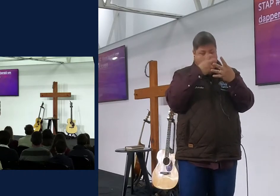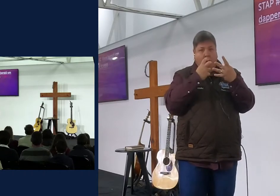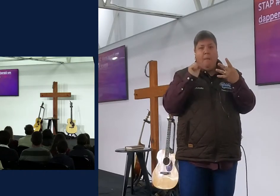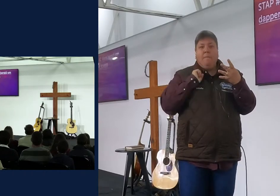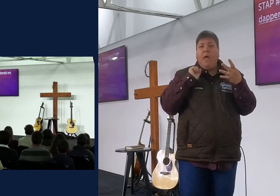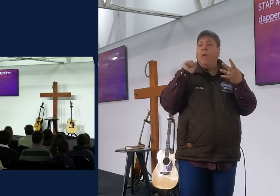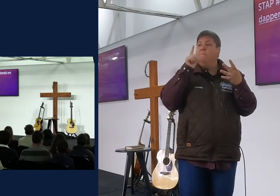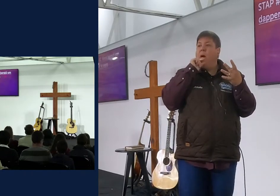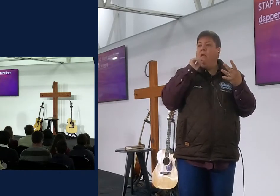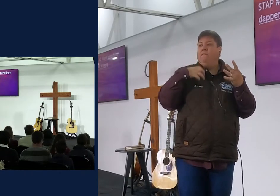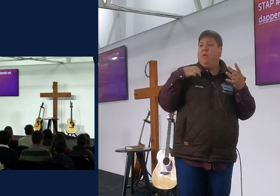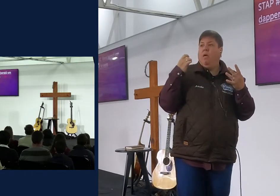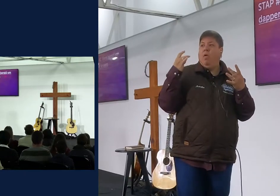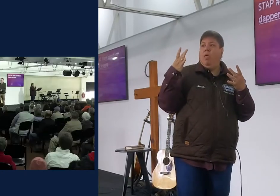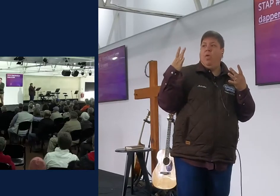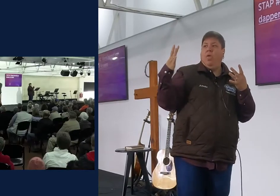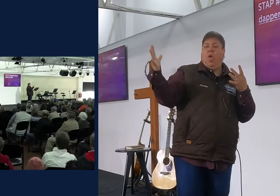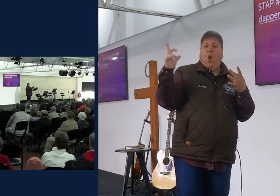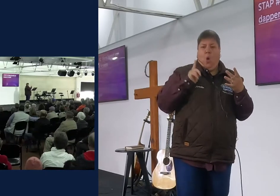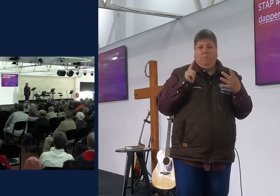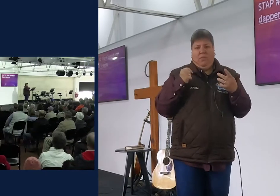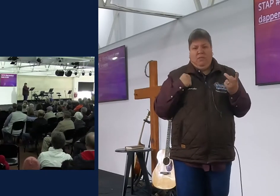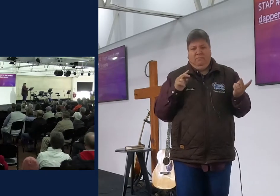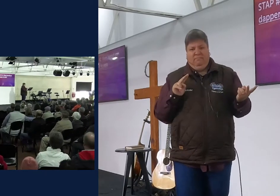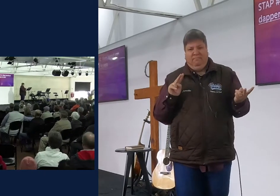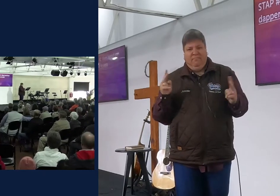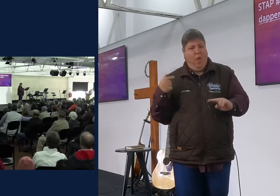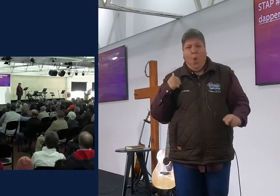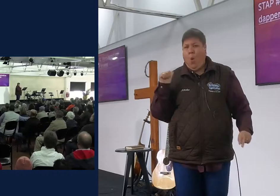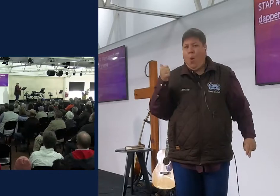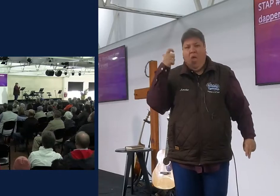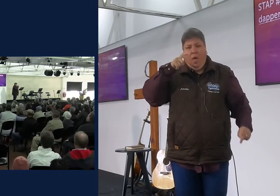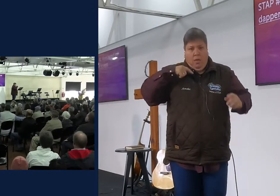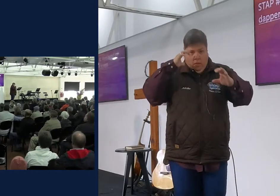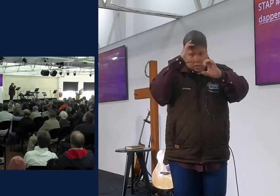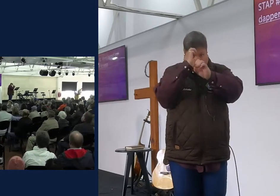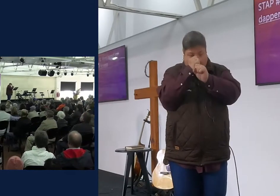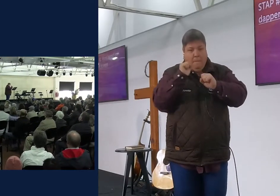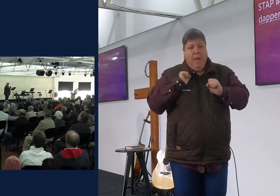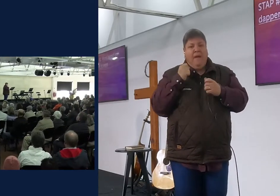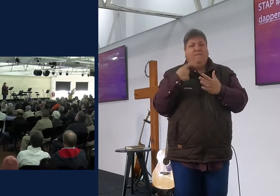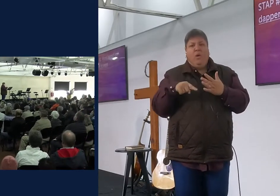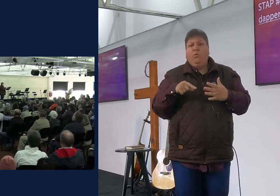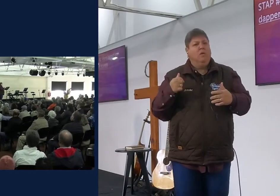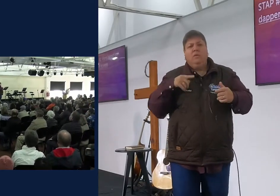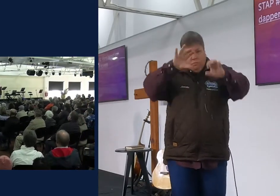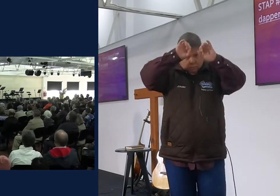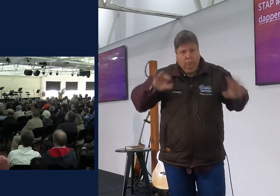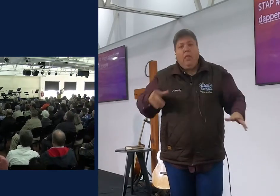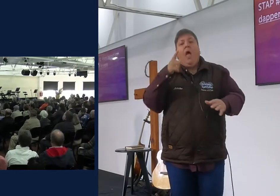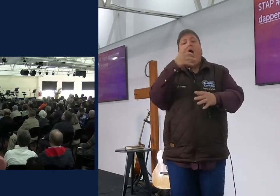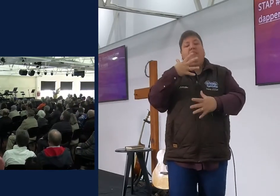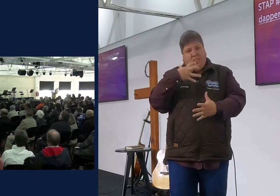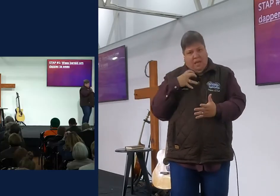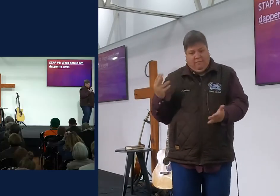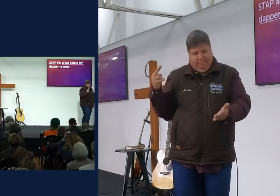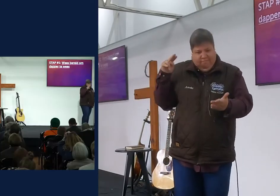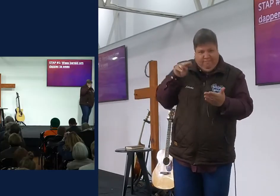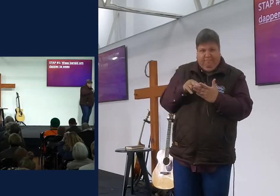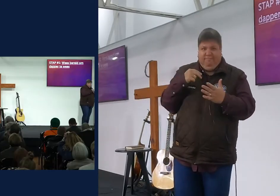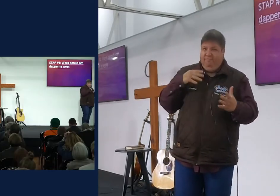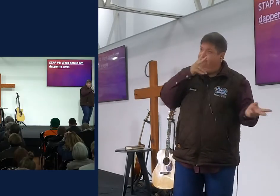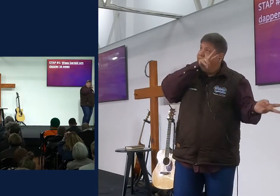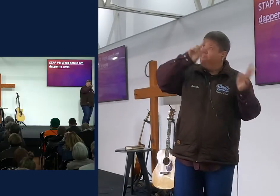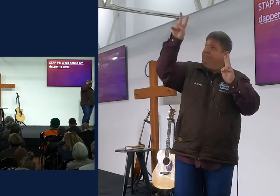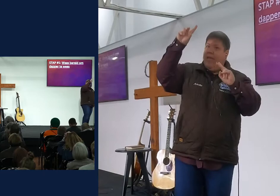is op pad om geld te verloor jy is op pad om jou werk te verloor dan is het nou die tijd om te sê wow, hier moet ek nou dapper wees, ek moet opstaan in die heren en sê, goed, moet